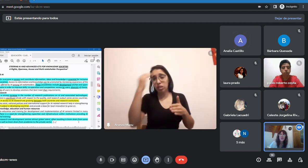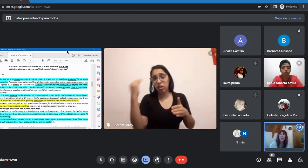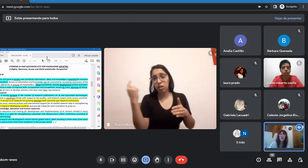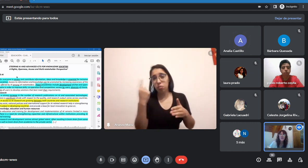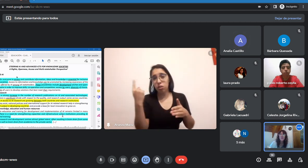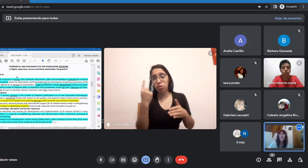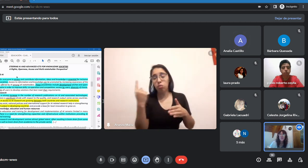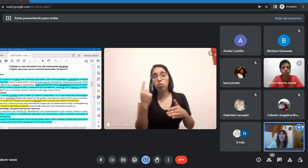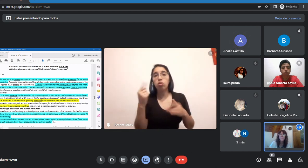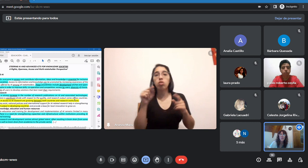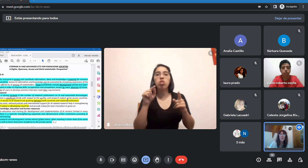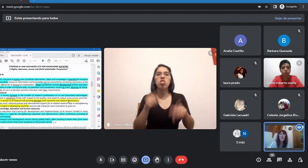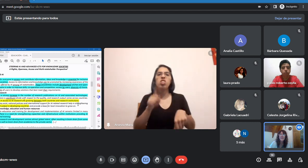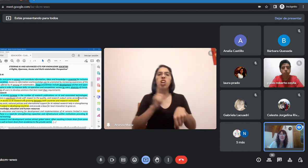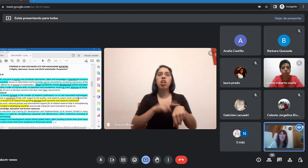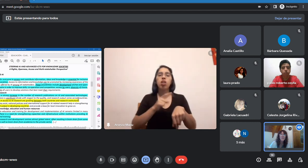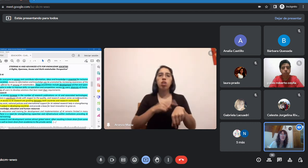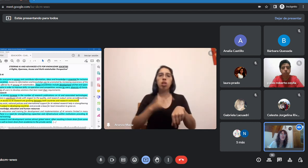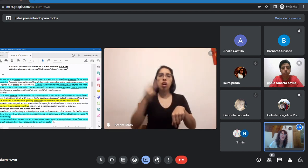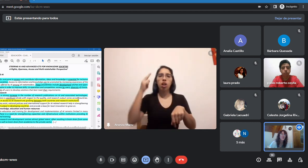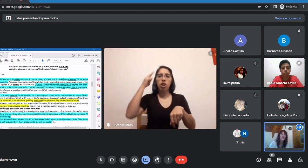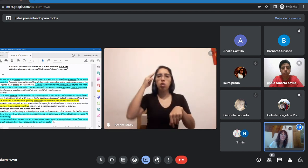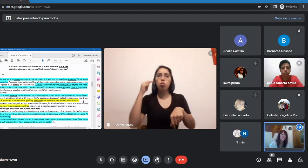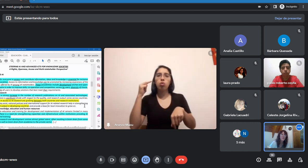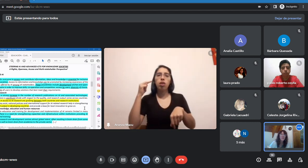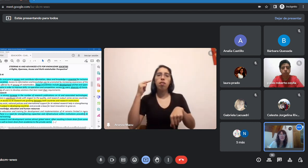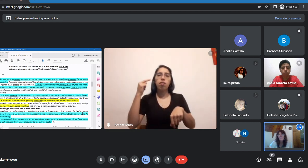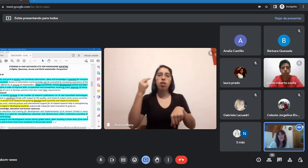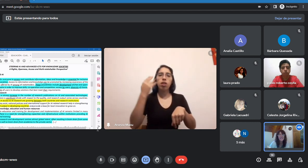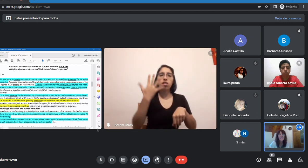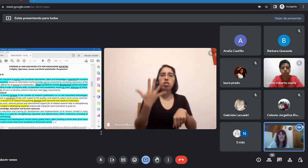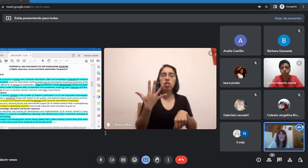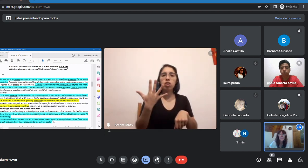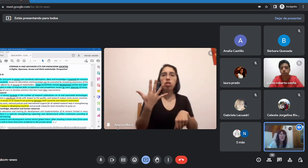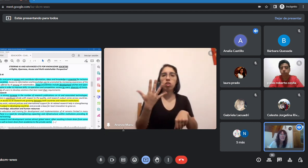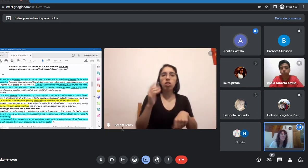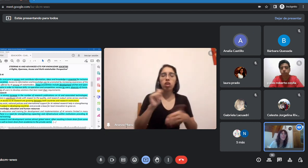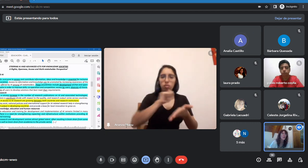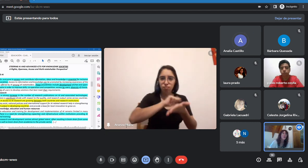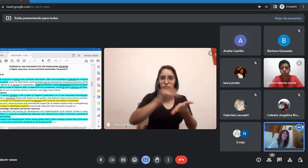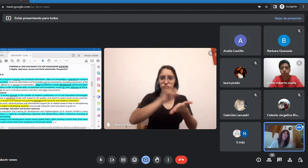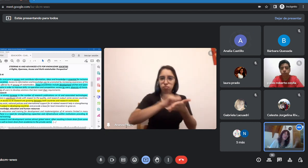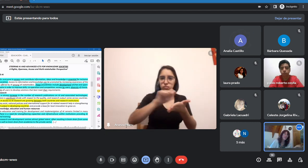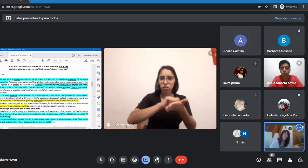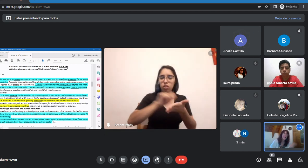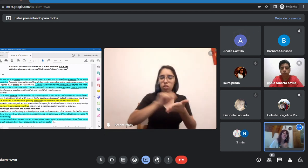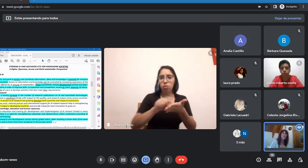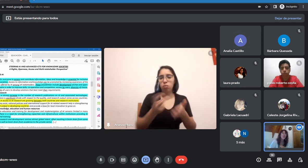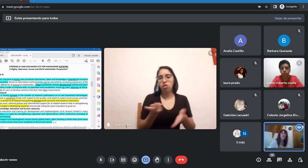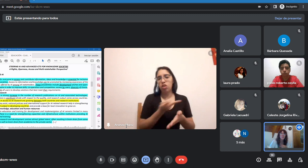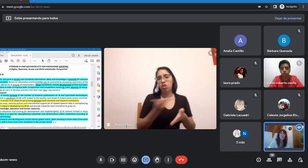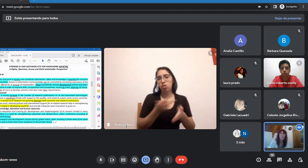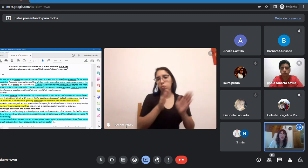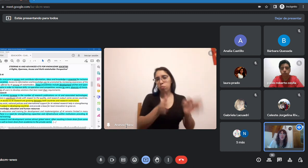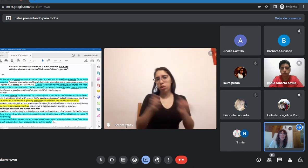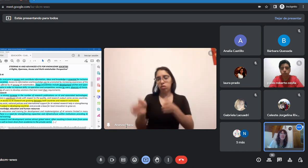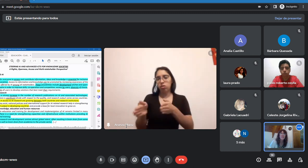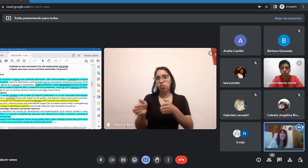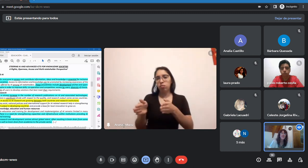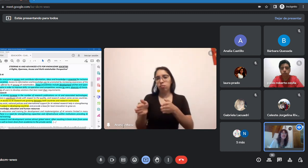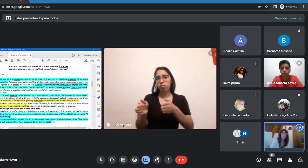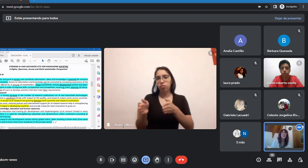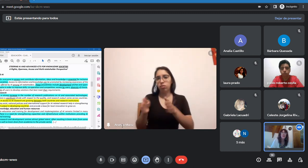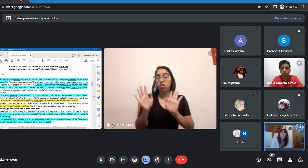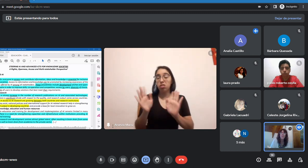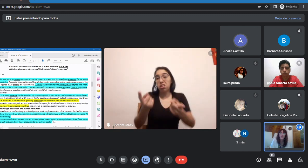5, corregimos la parte 1 y 2. Y si necesitan más tiempo... Ahí yo les consulto, ¿sí?